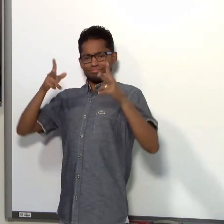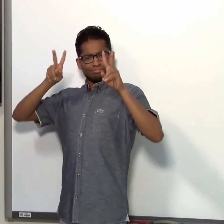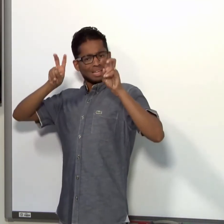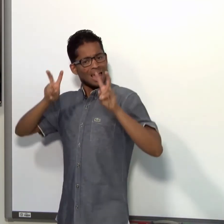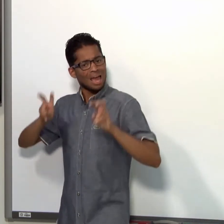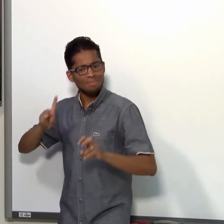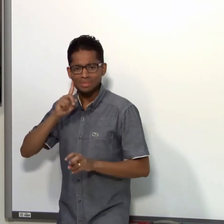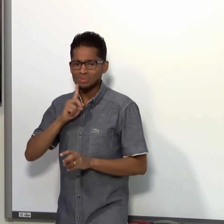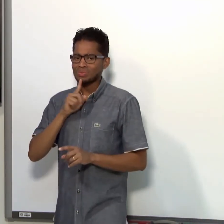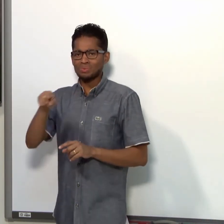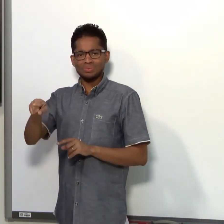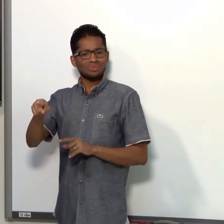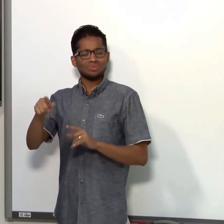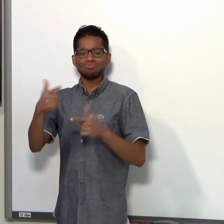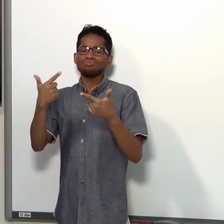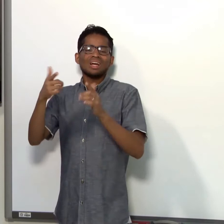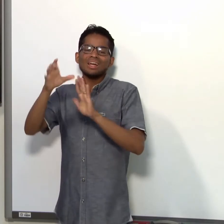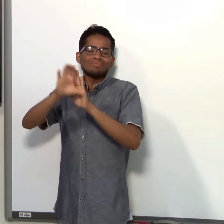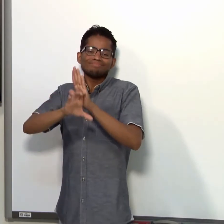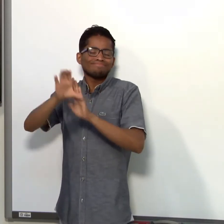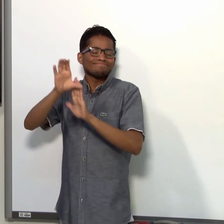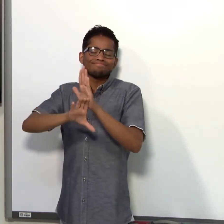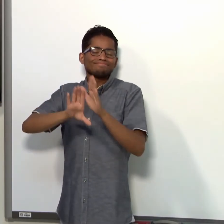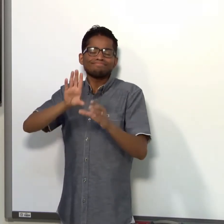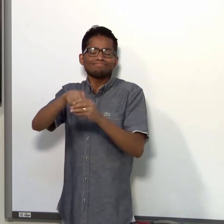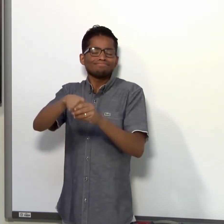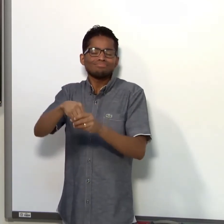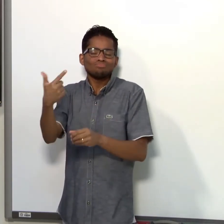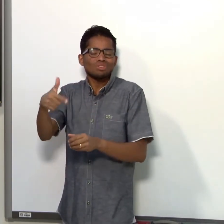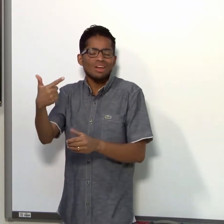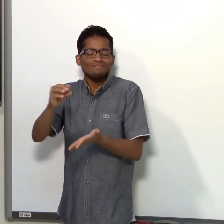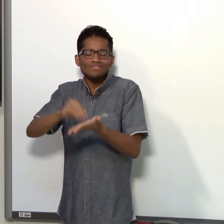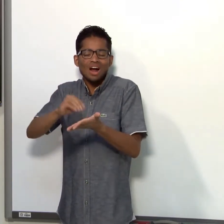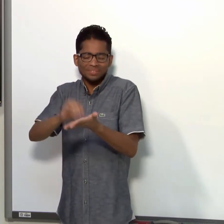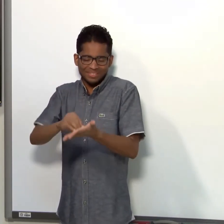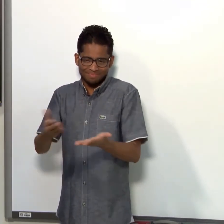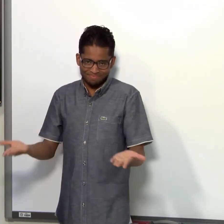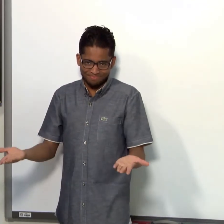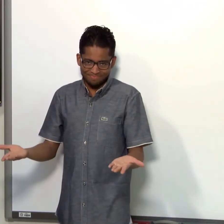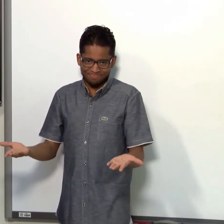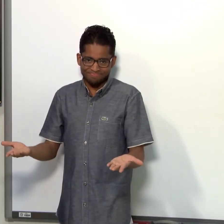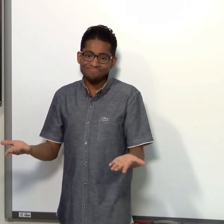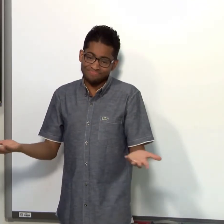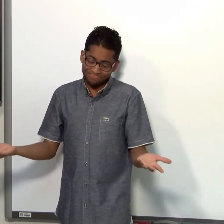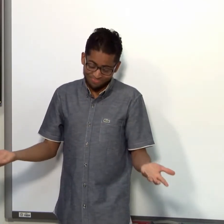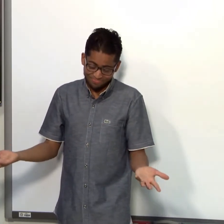relacionados aos surdos. Não há isso no currículo. Falta. Entenderam?